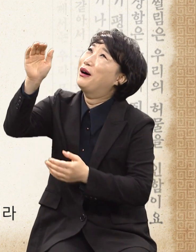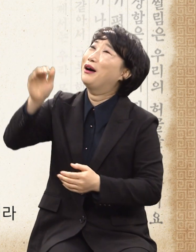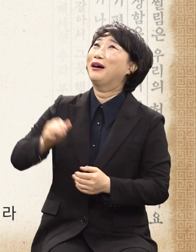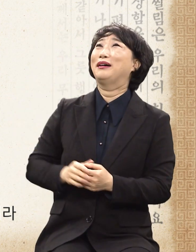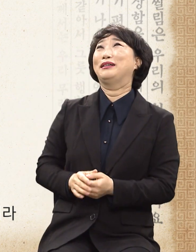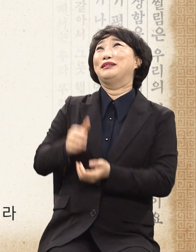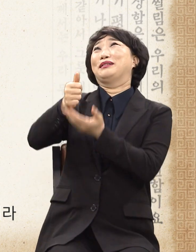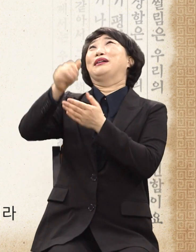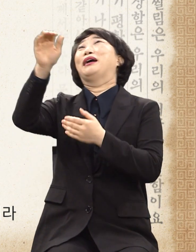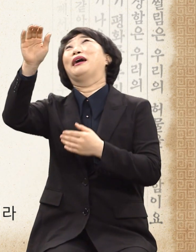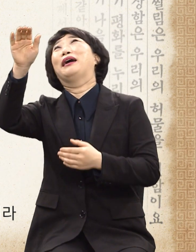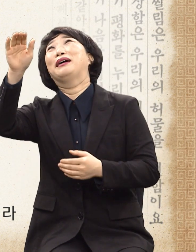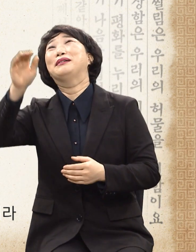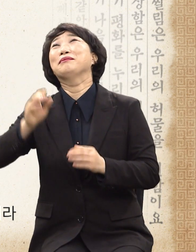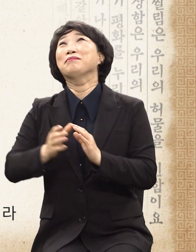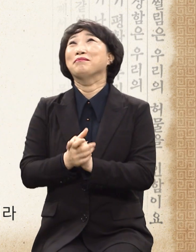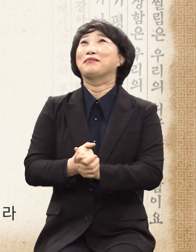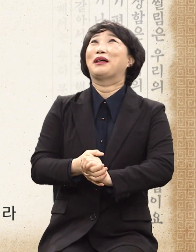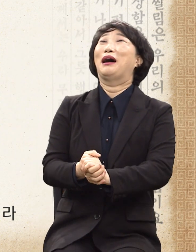주님.